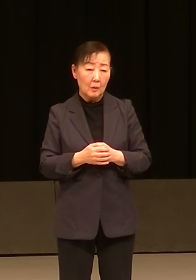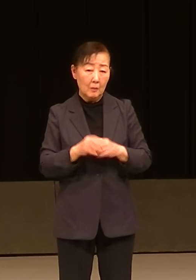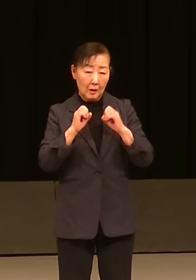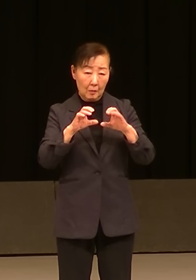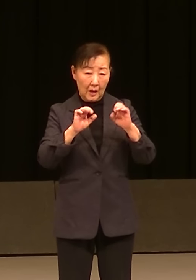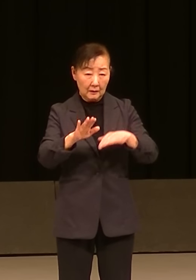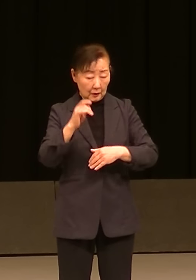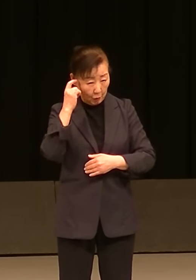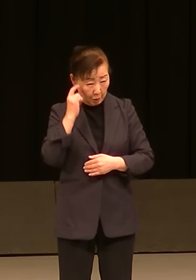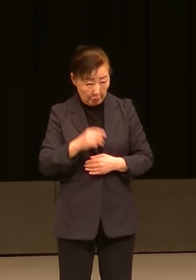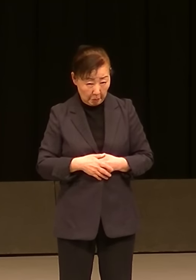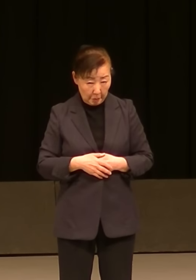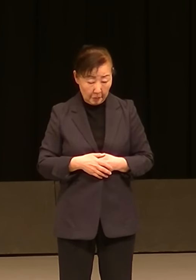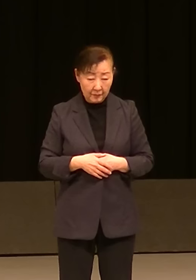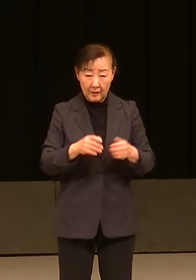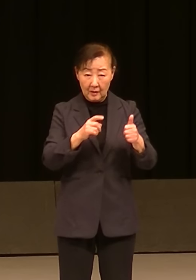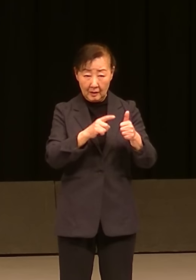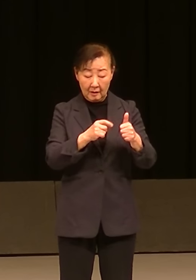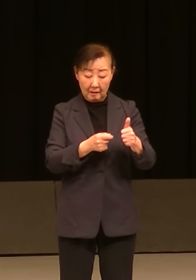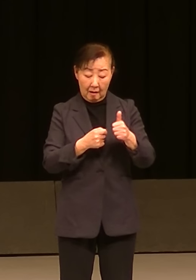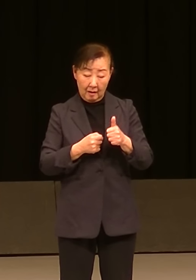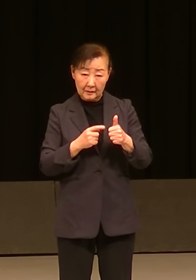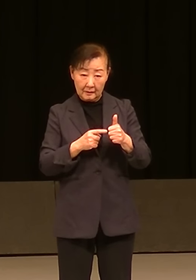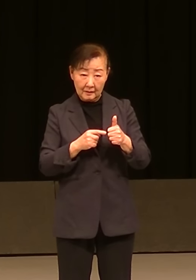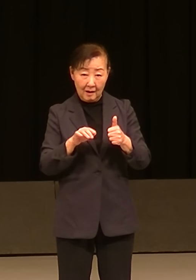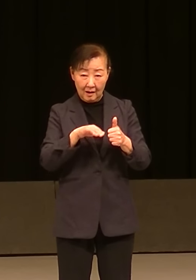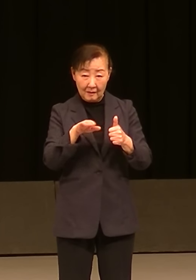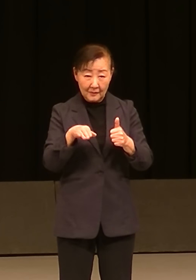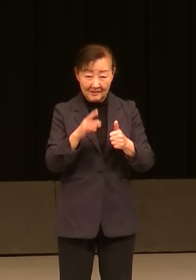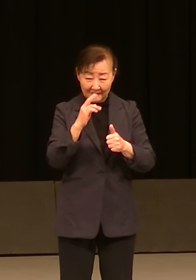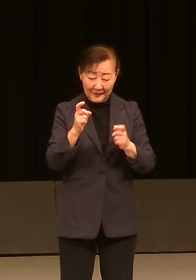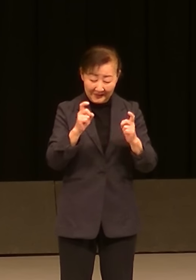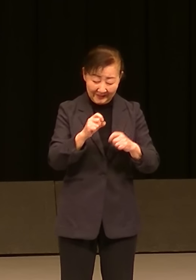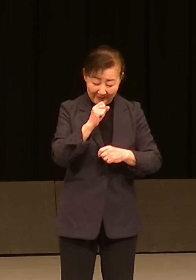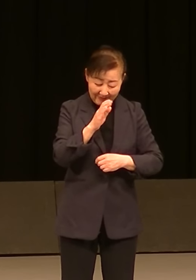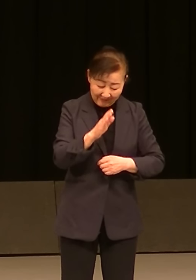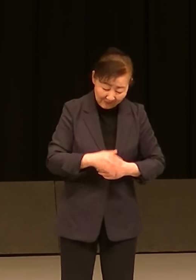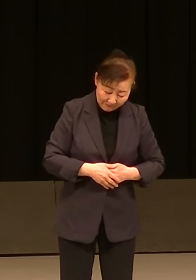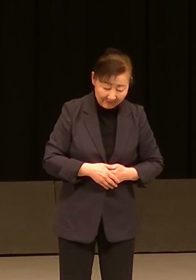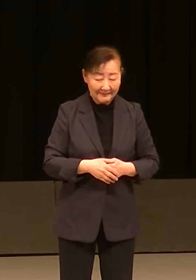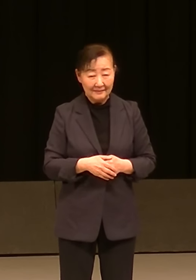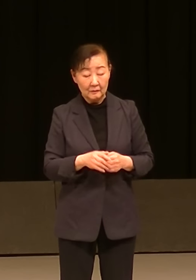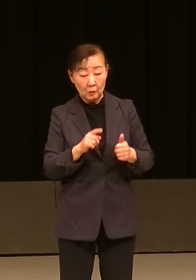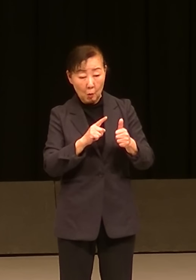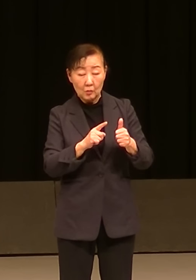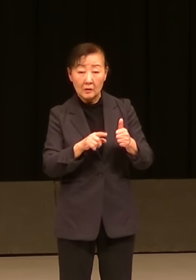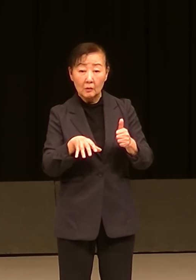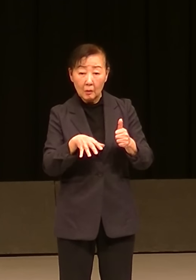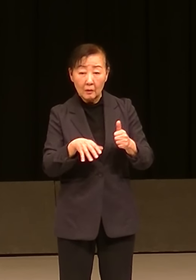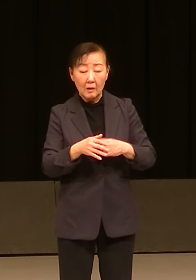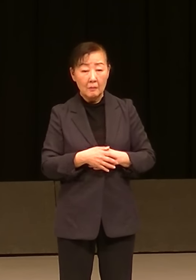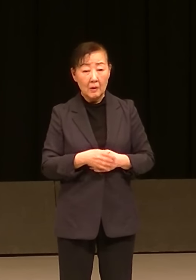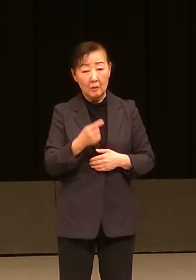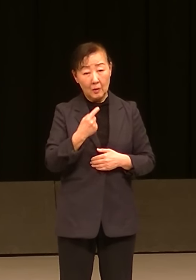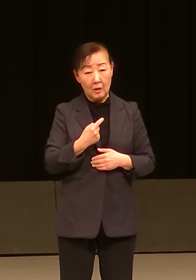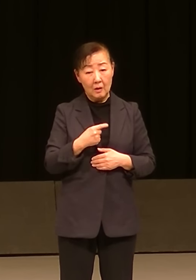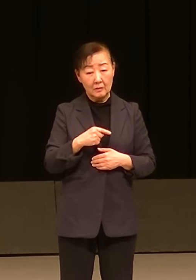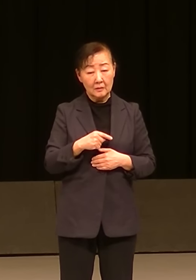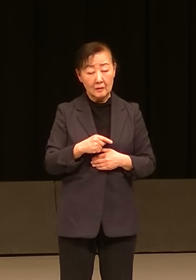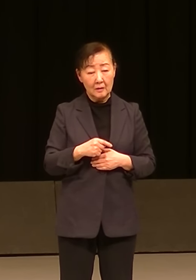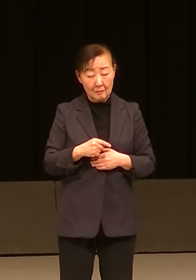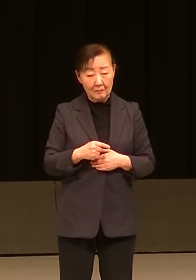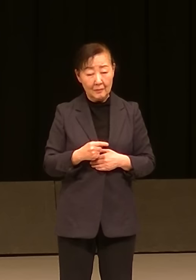ども、まあ、彼が入っていって、皆さんよろしくこんにちは、よろしくお願いしますというふうに言ったところで、まあ、お定まりの